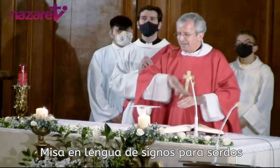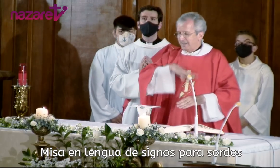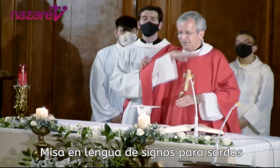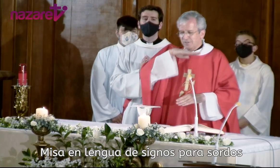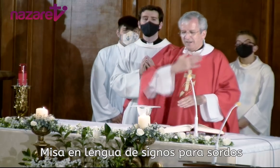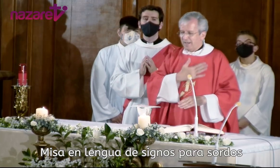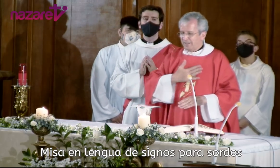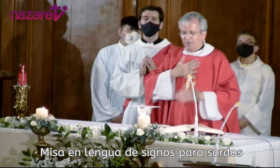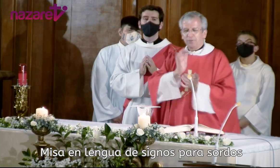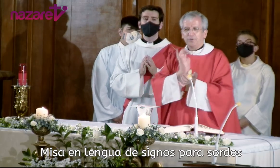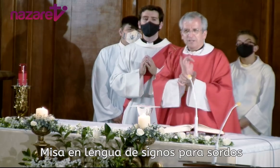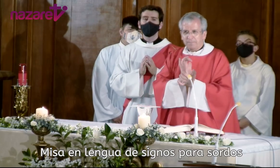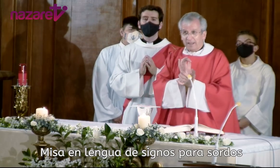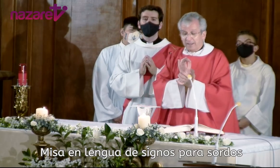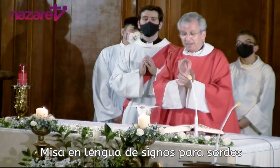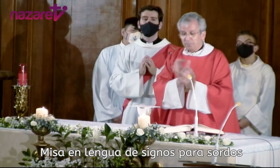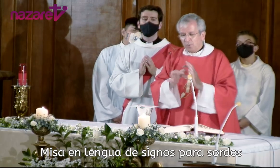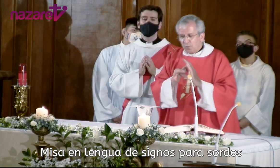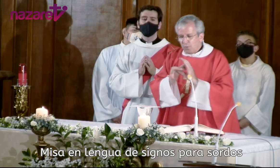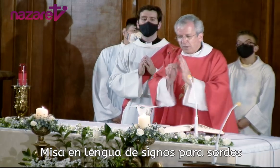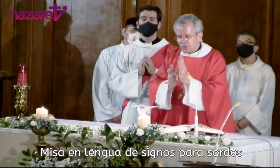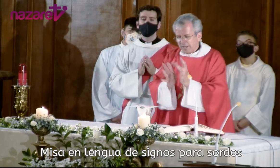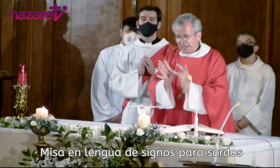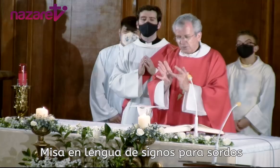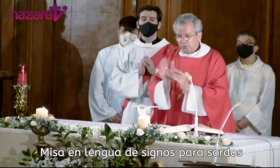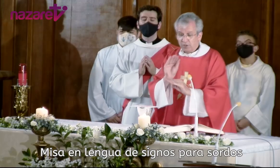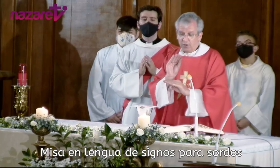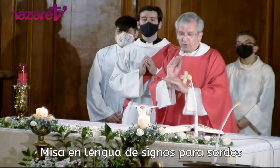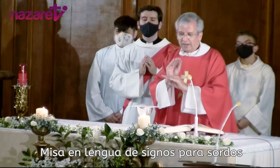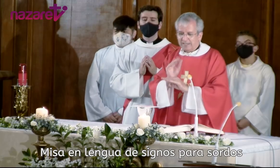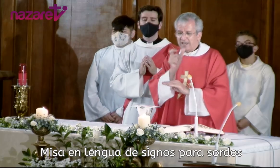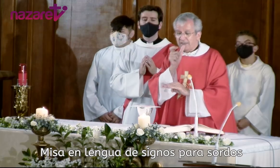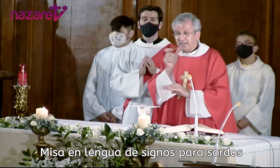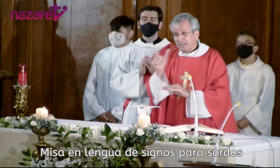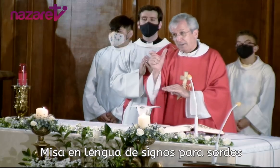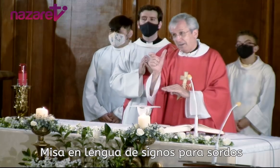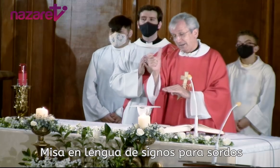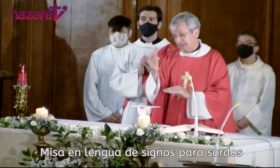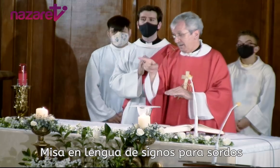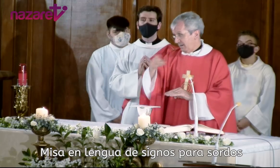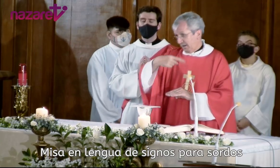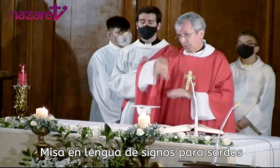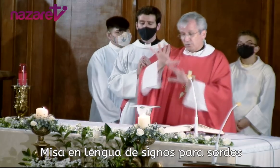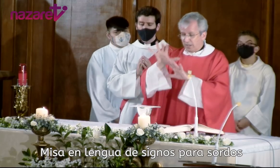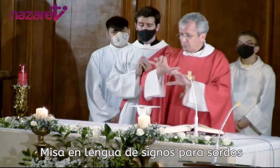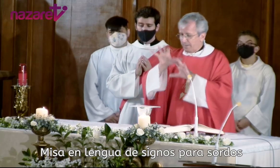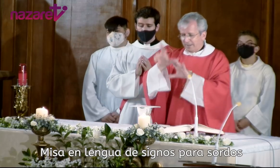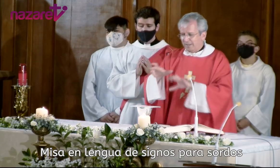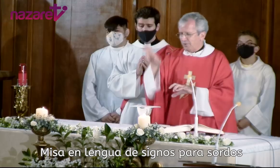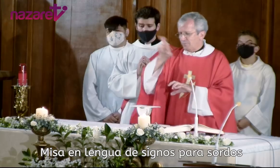que nos llena de gozo y esperanza, unidos a Jesús con la enseñanza de esas palabras que todos hemos aprendido y hemos